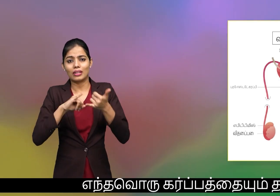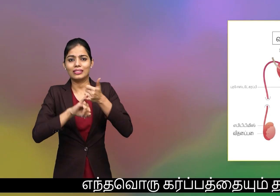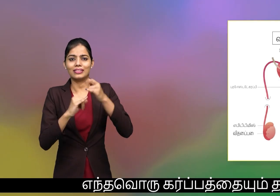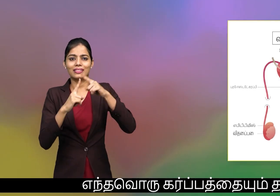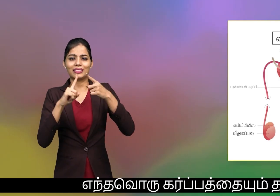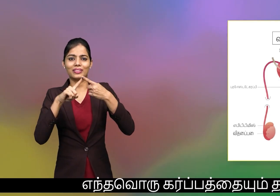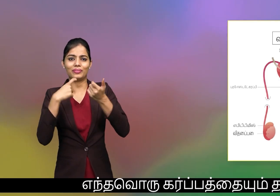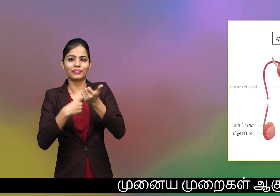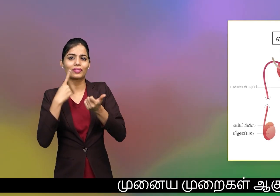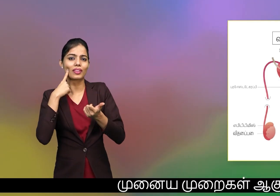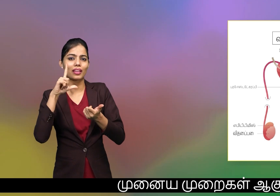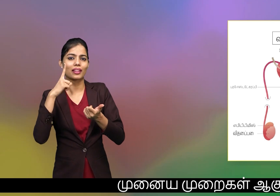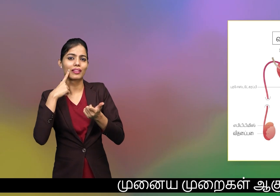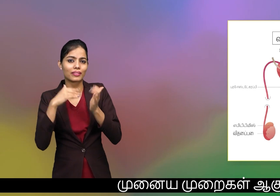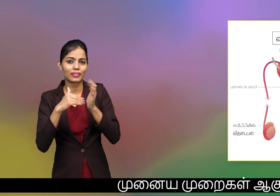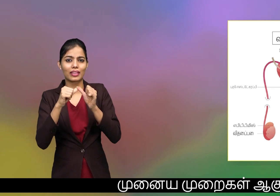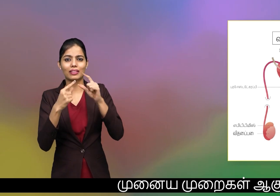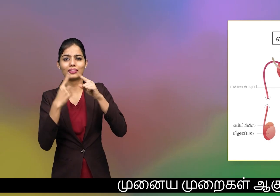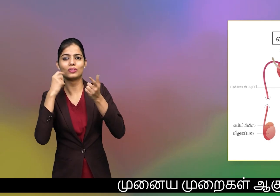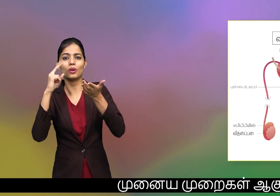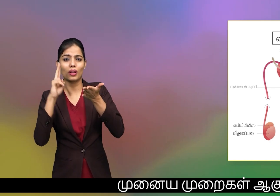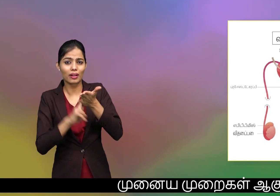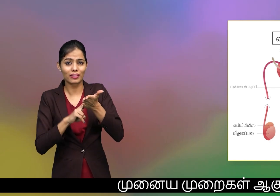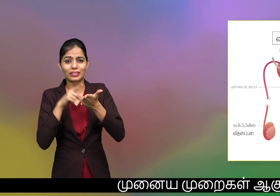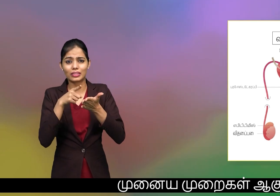தடுக்கும் முனைய முறைகள் ஆகும்.